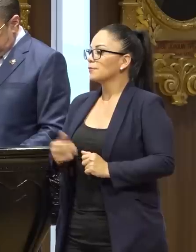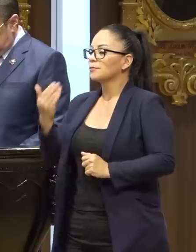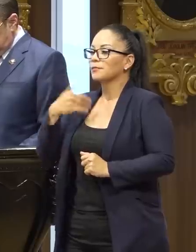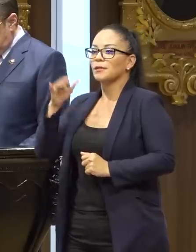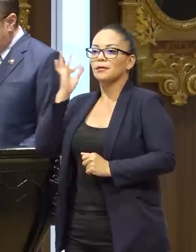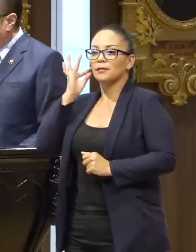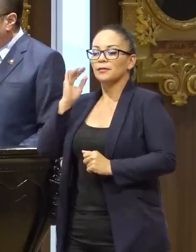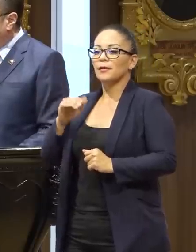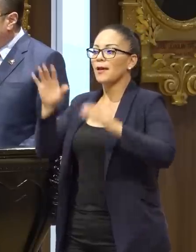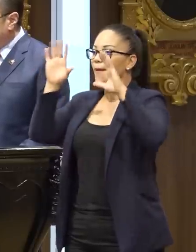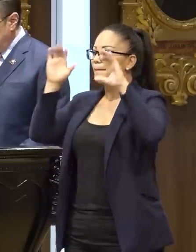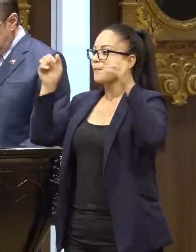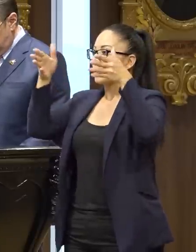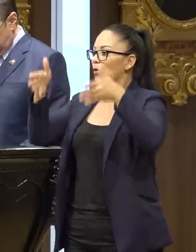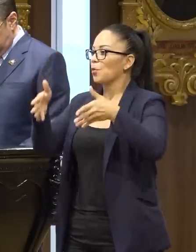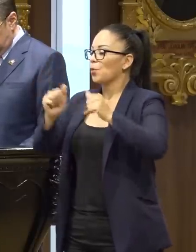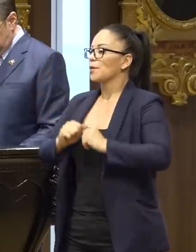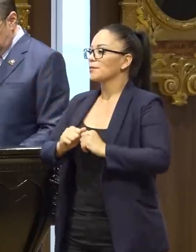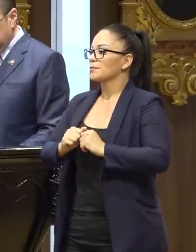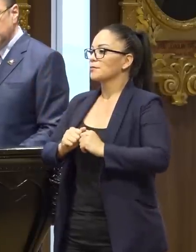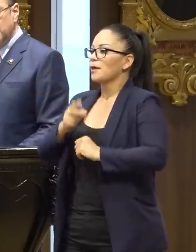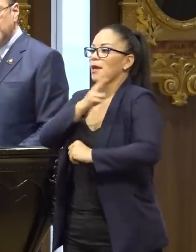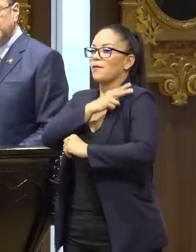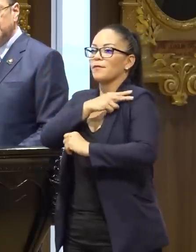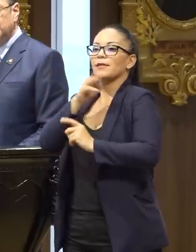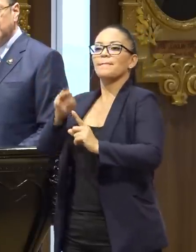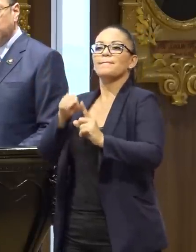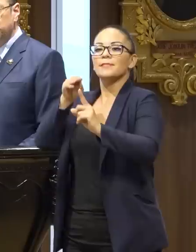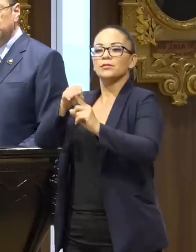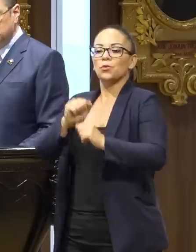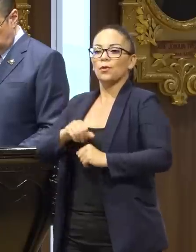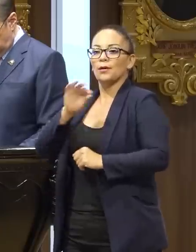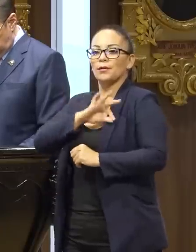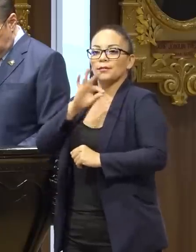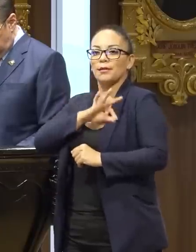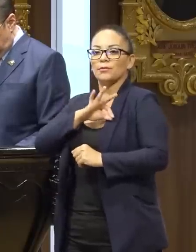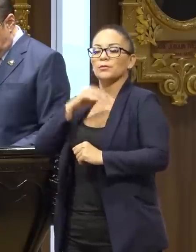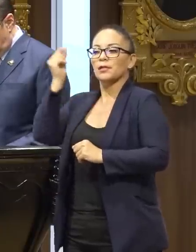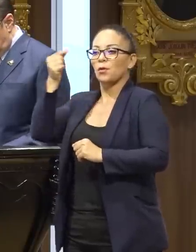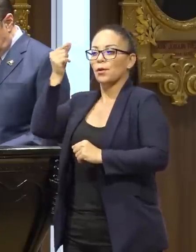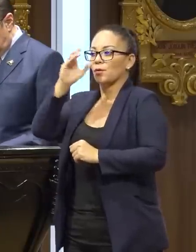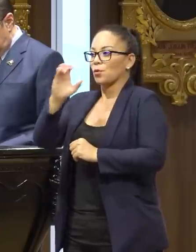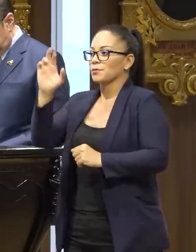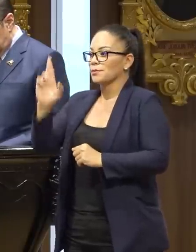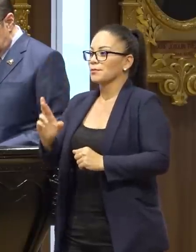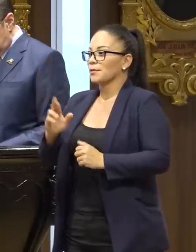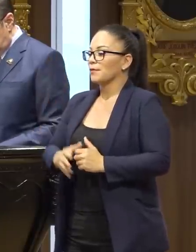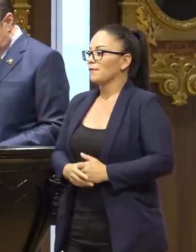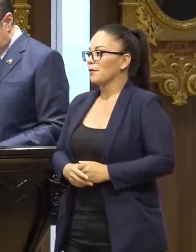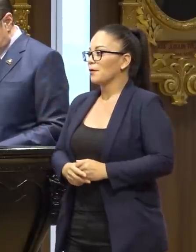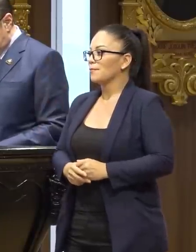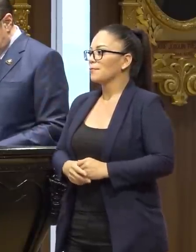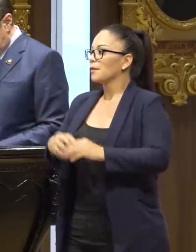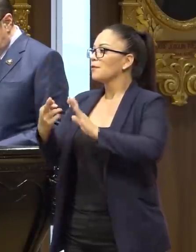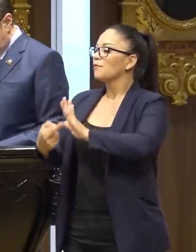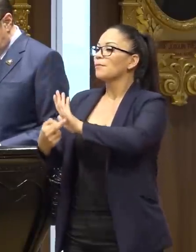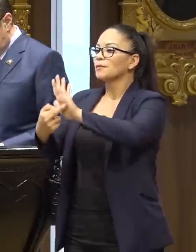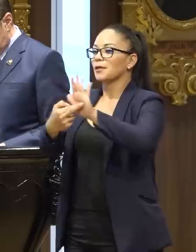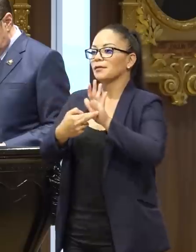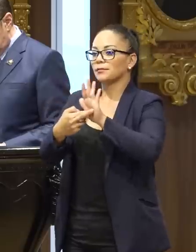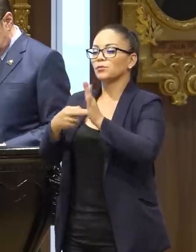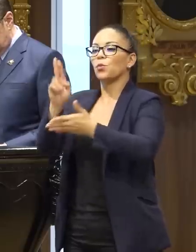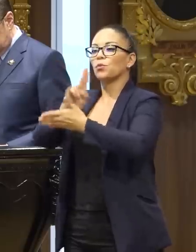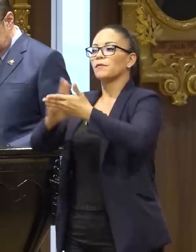señoras y señores embajadores, jefes de misión acreditados ante el Gobierno de la República, representantes de